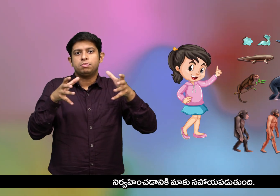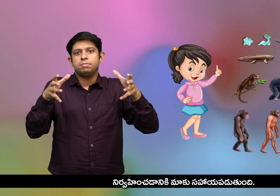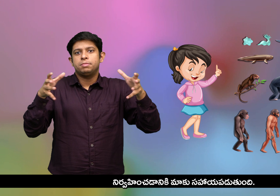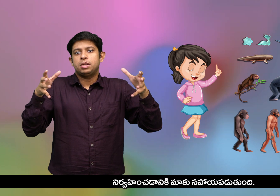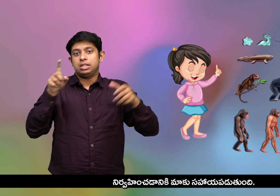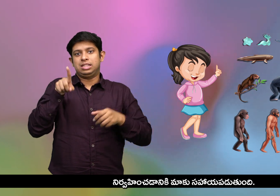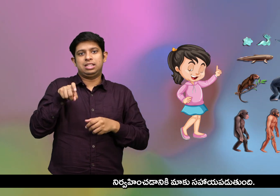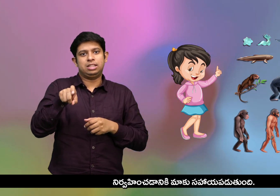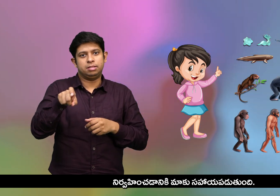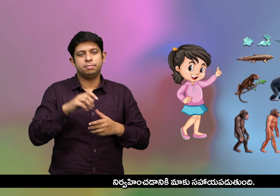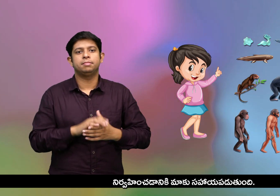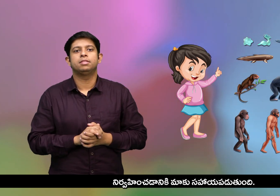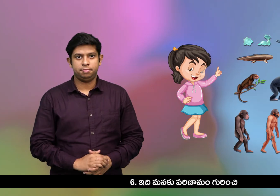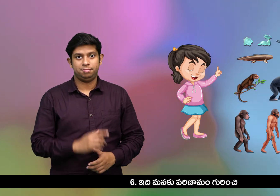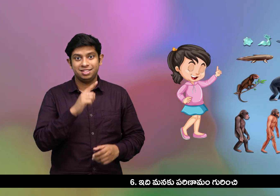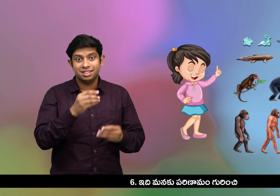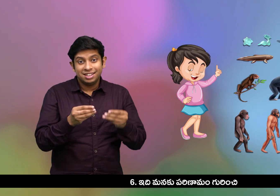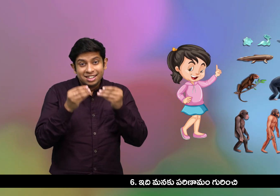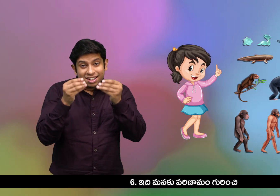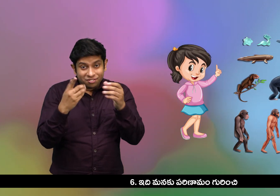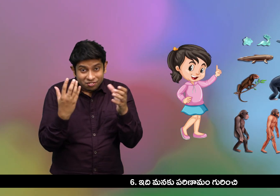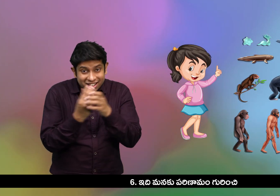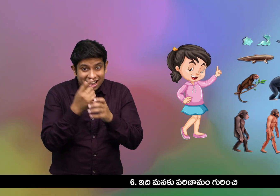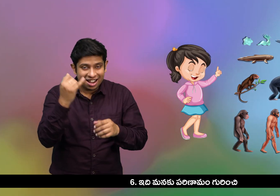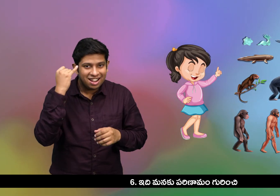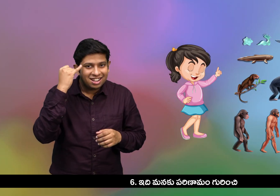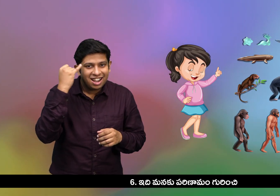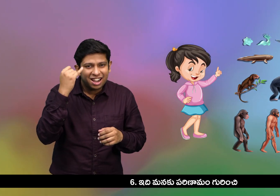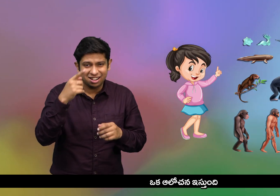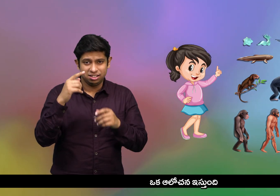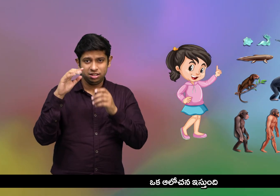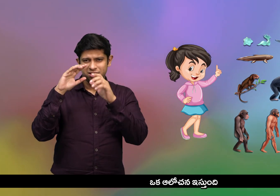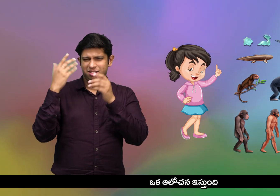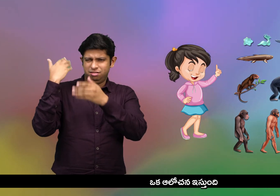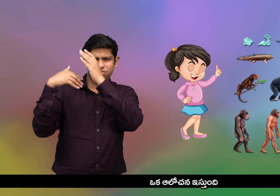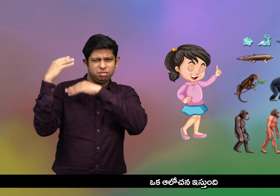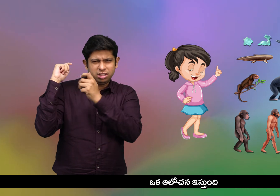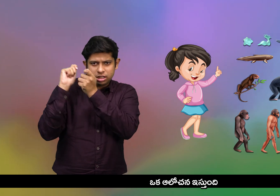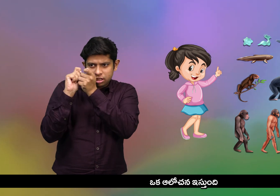మాకు సహాయపడుతుంది. 6. ఇది మనకు పరిణామం గురించి ఒక ఆలోచన ఇస్తుంది.